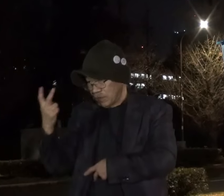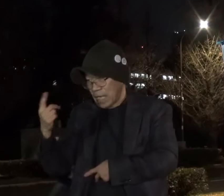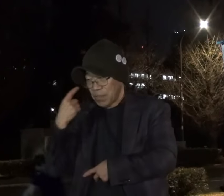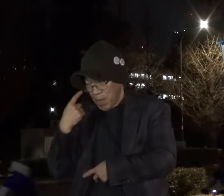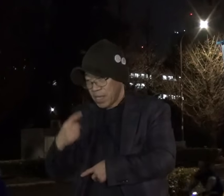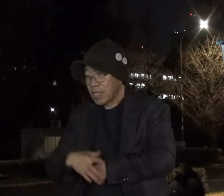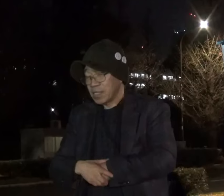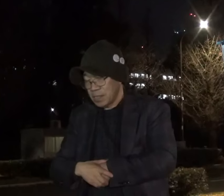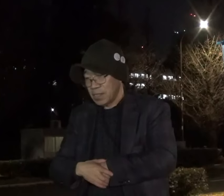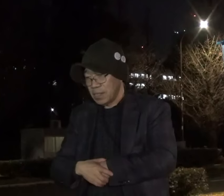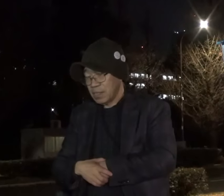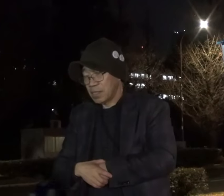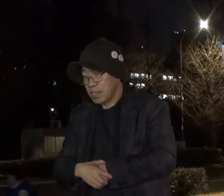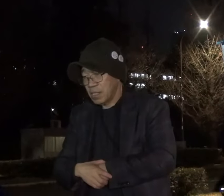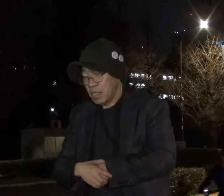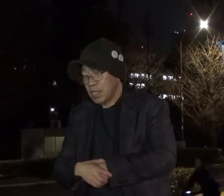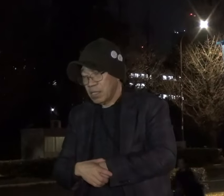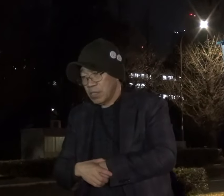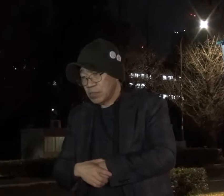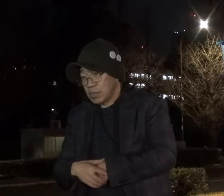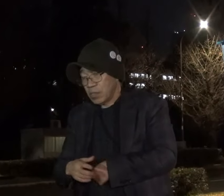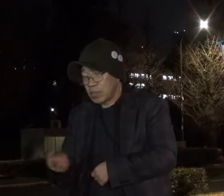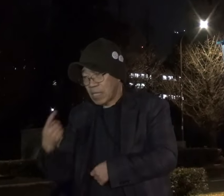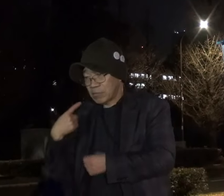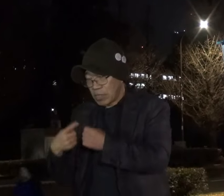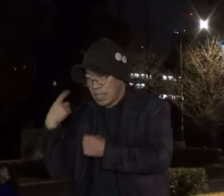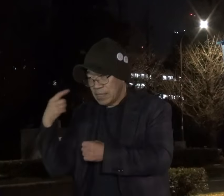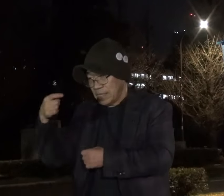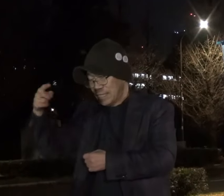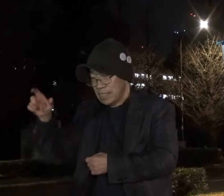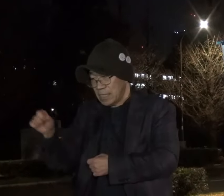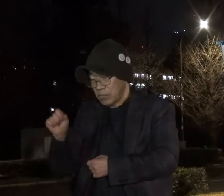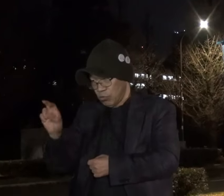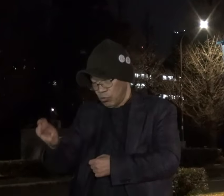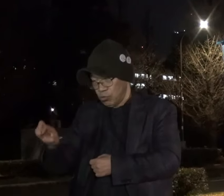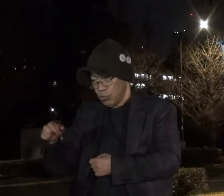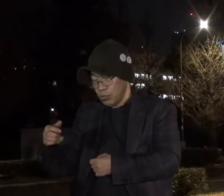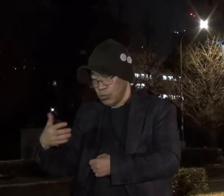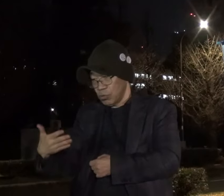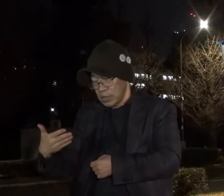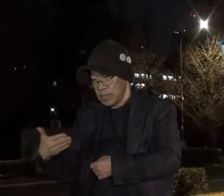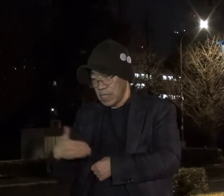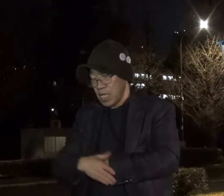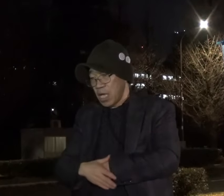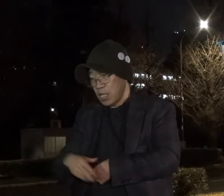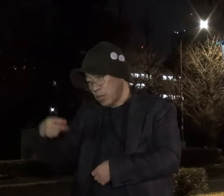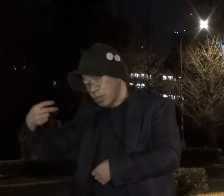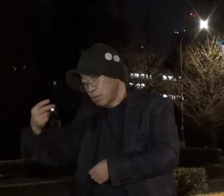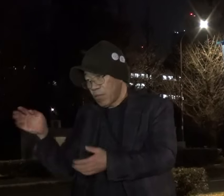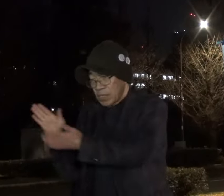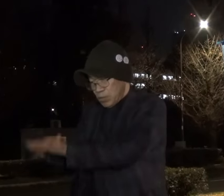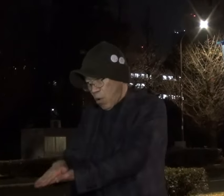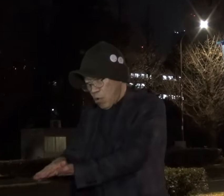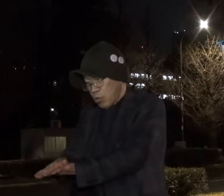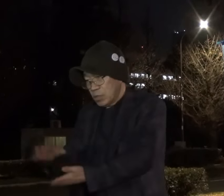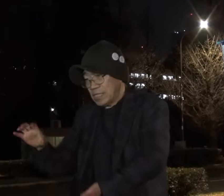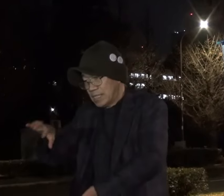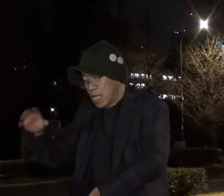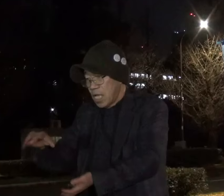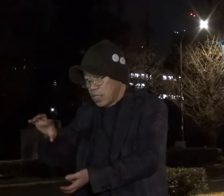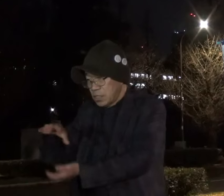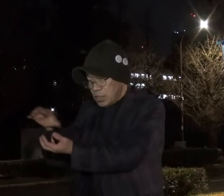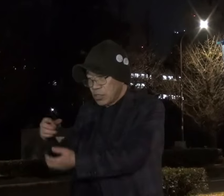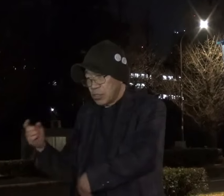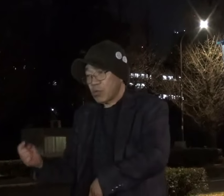ります。で、まあ、昨年1月19日にはタンク天板部からの死亡事故があったので、今年は本当に何もない